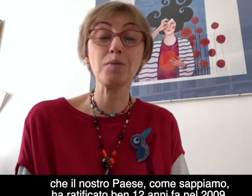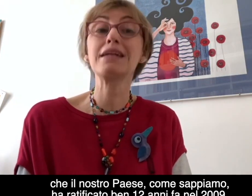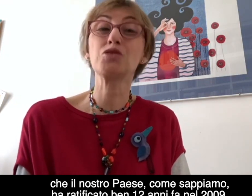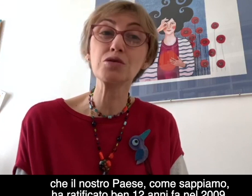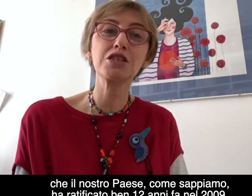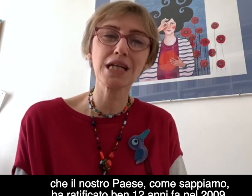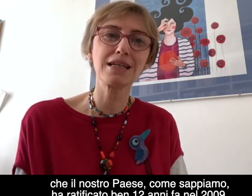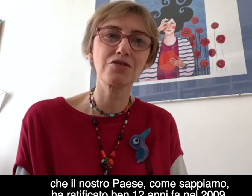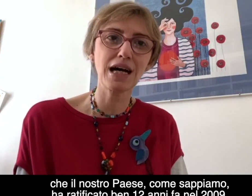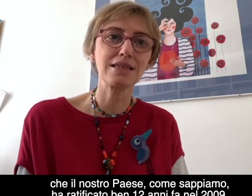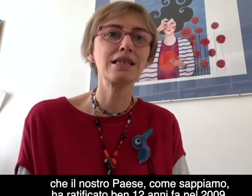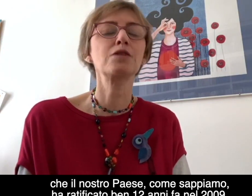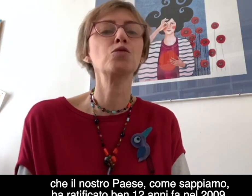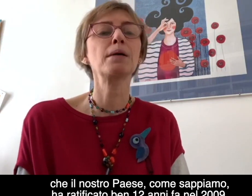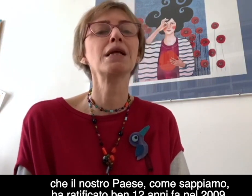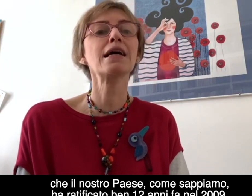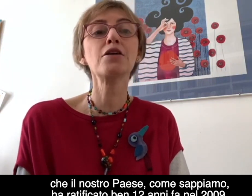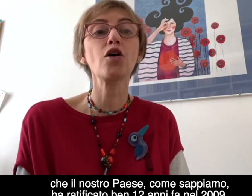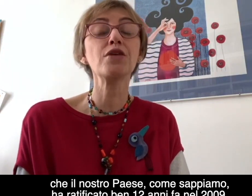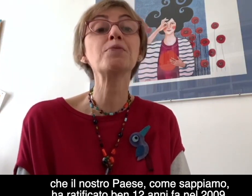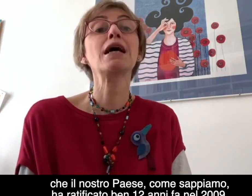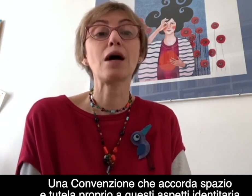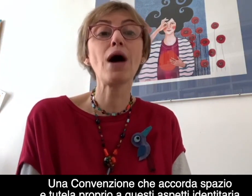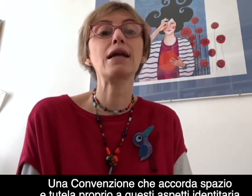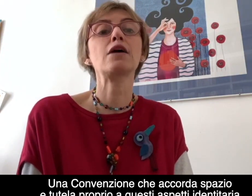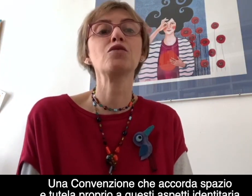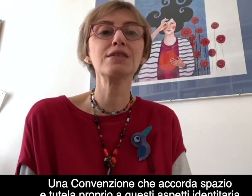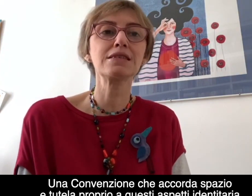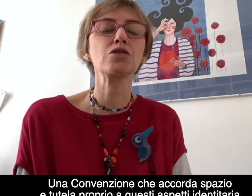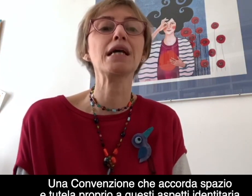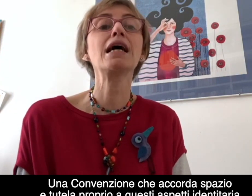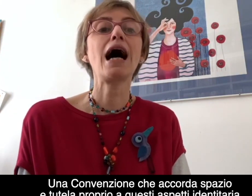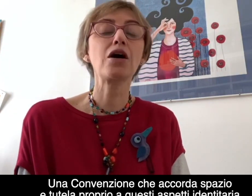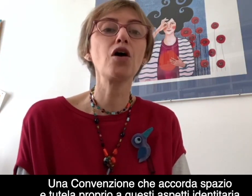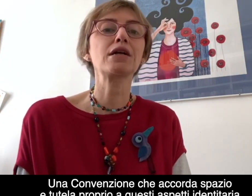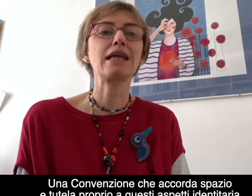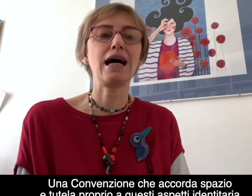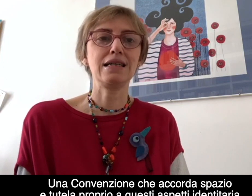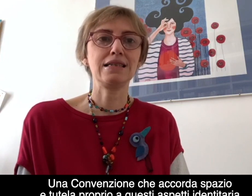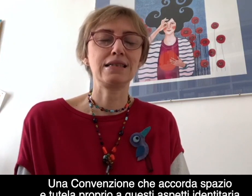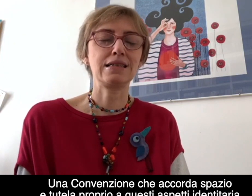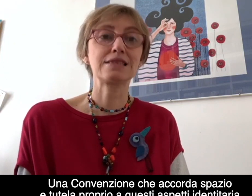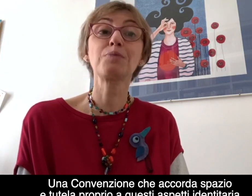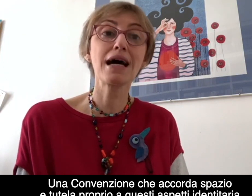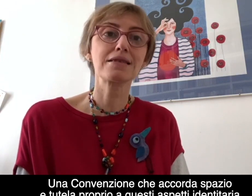12 anni fatti nel 2009 la quale convenzione accorda spazio e